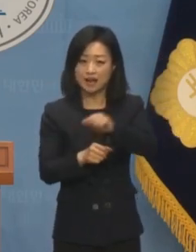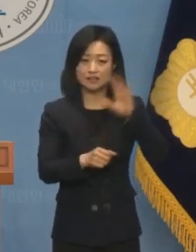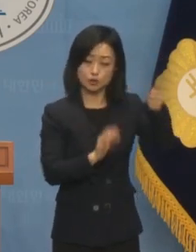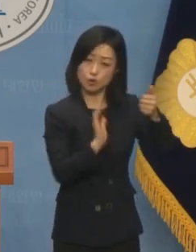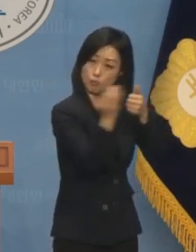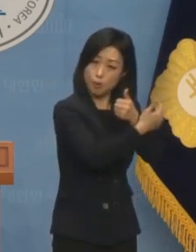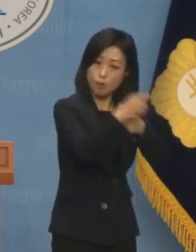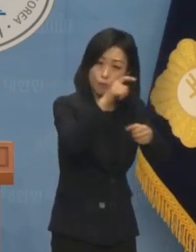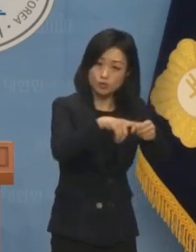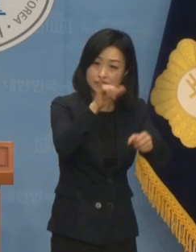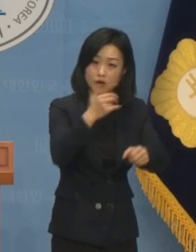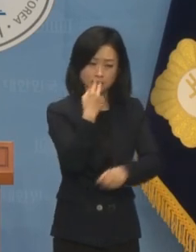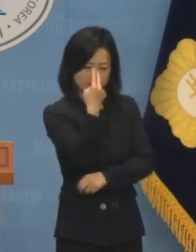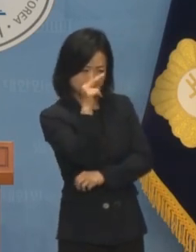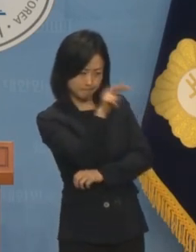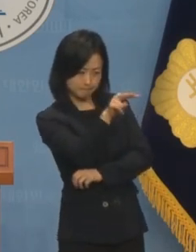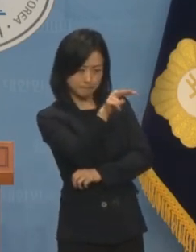가는지